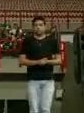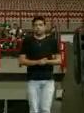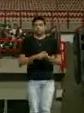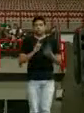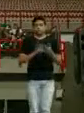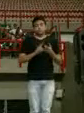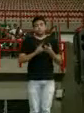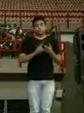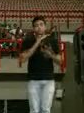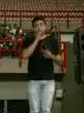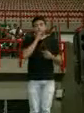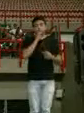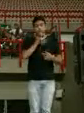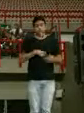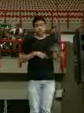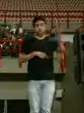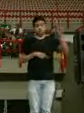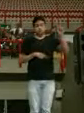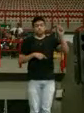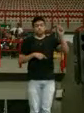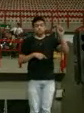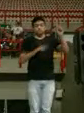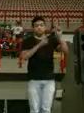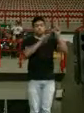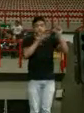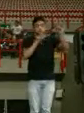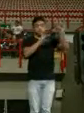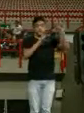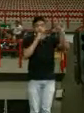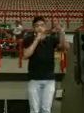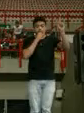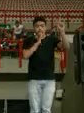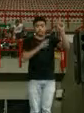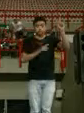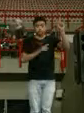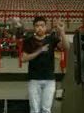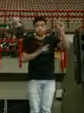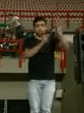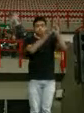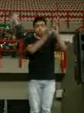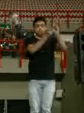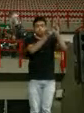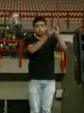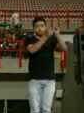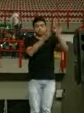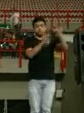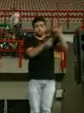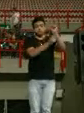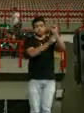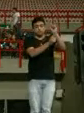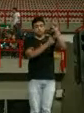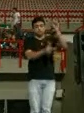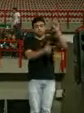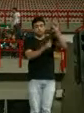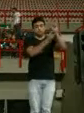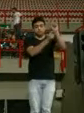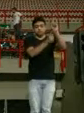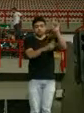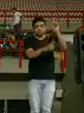Outra propriedade. Tá vendo nessa imagem agora que não apareceu o A, não foi?